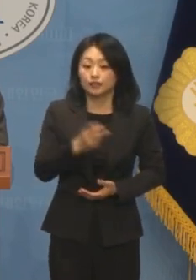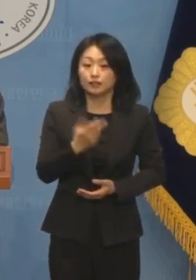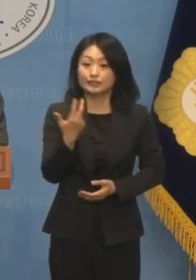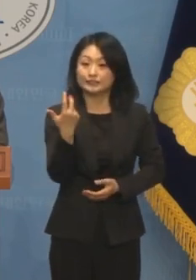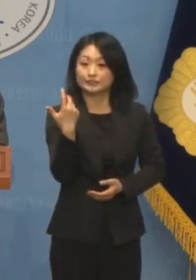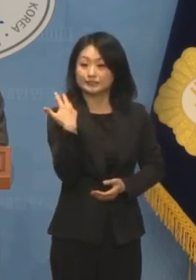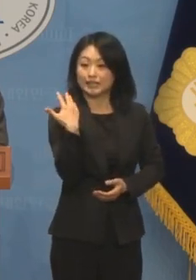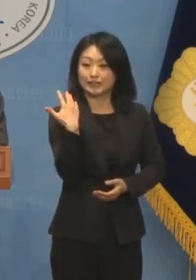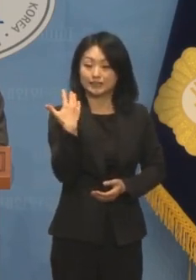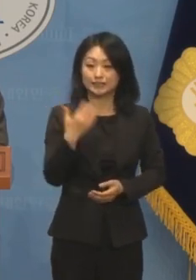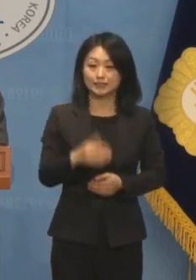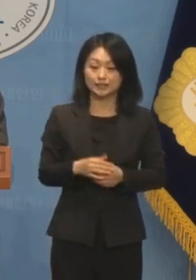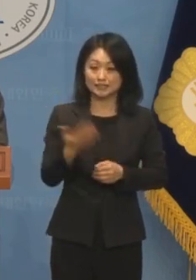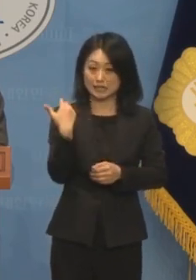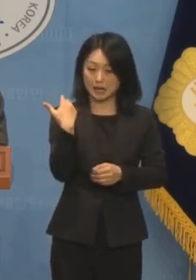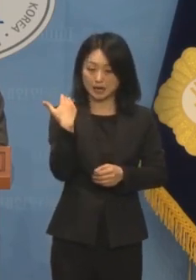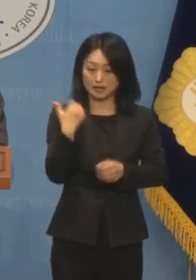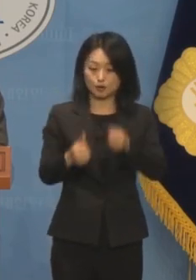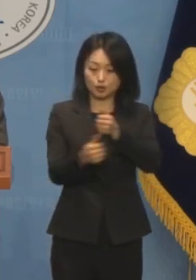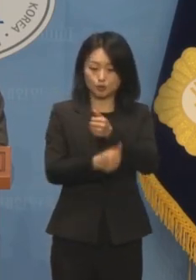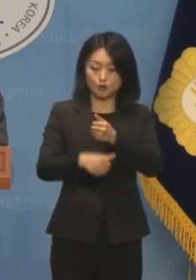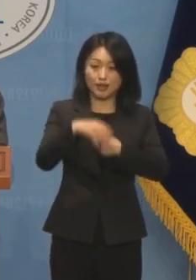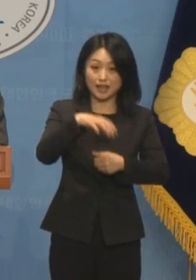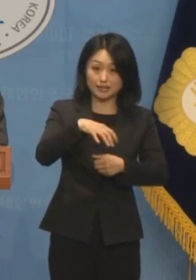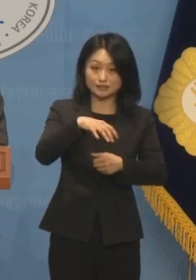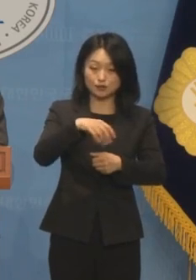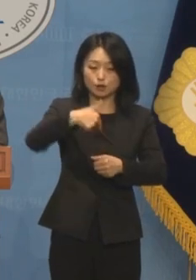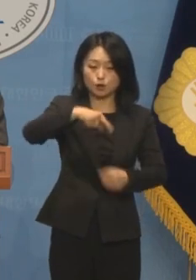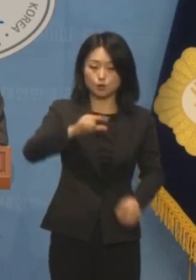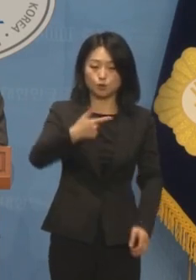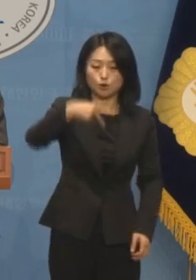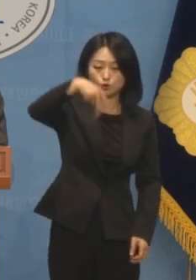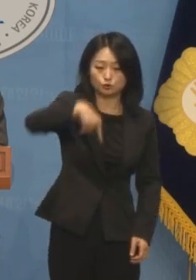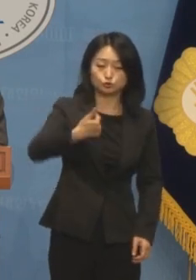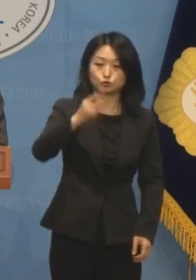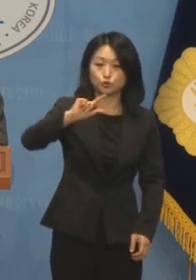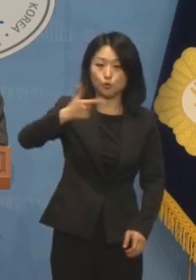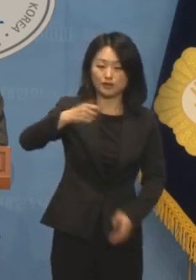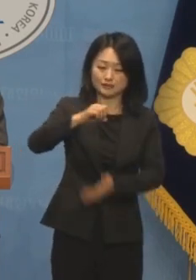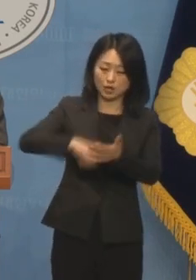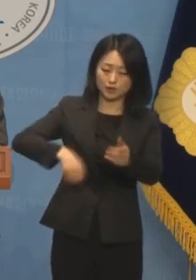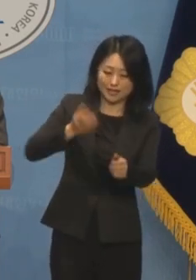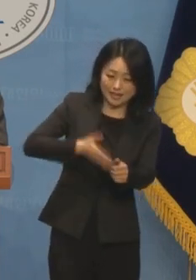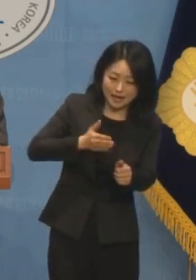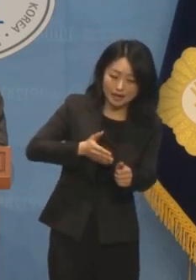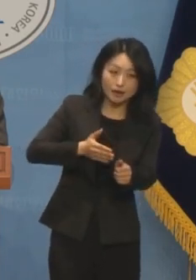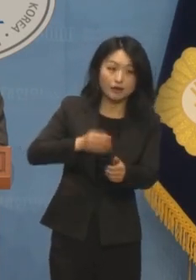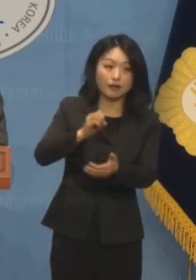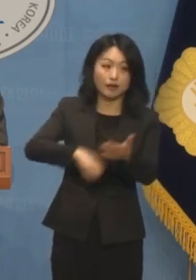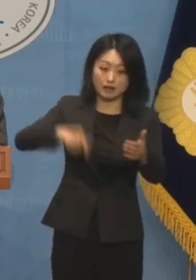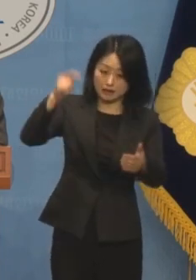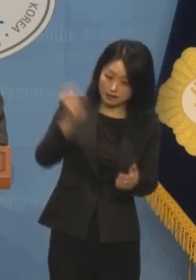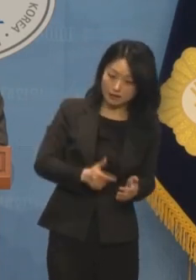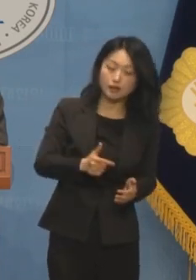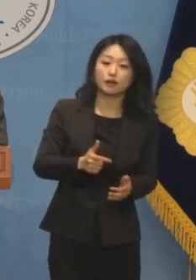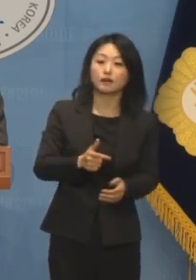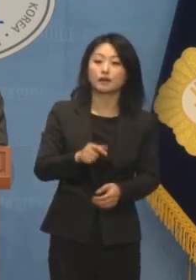지난 최저임금위에서 사퇴 요구가 컸던 권순원 교수가 포함된 것에 대해서도 비판하지 않을 수